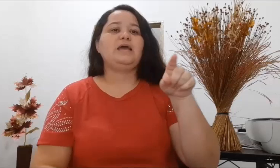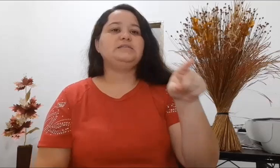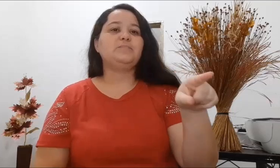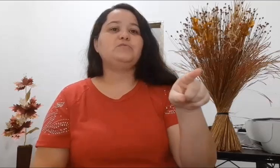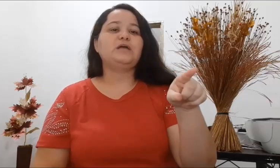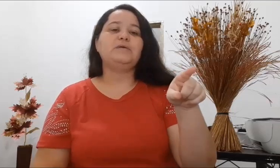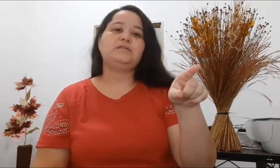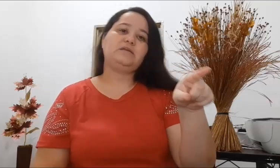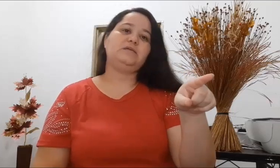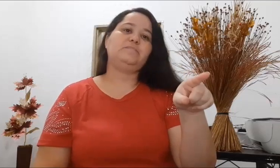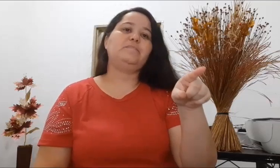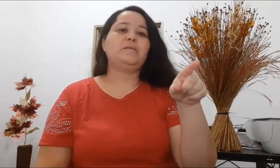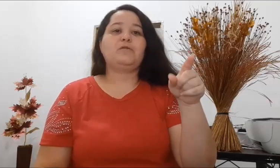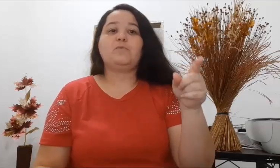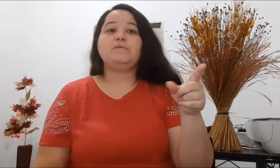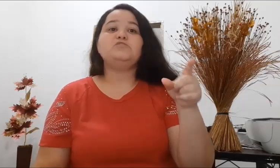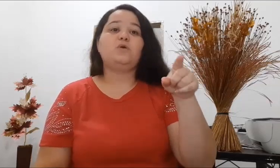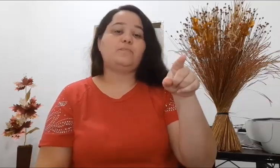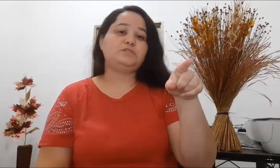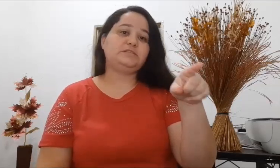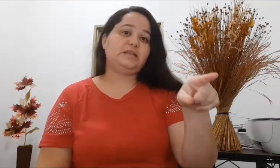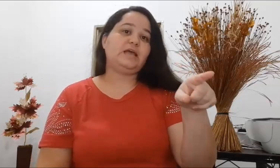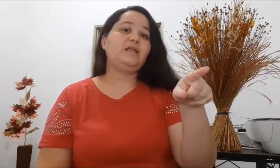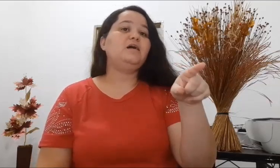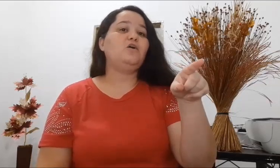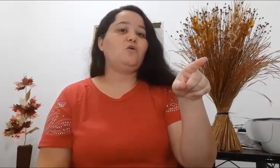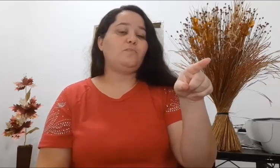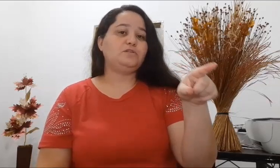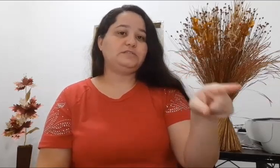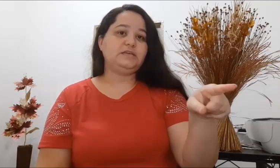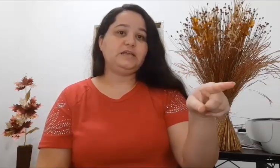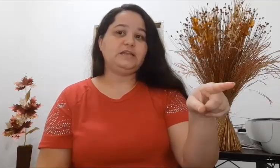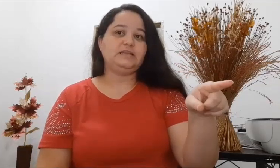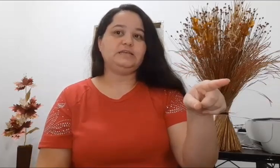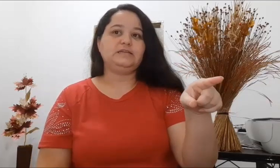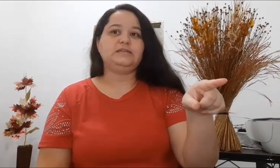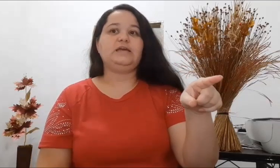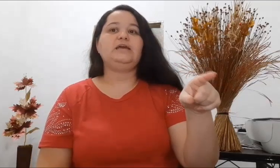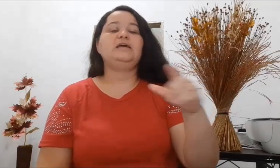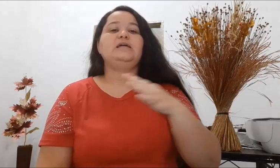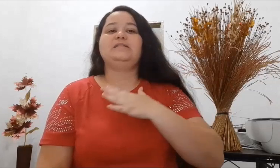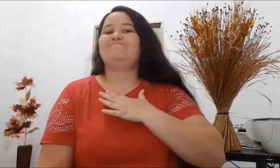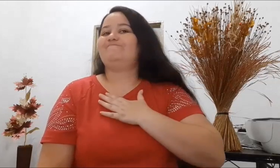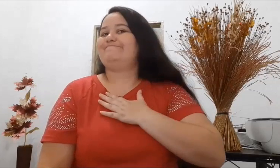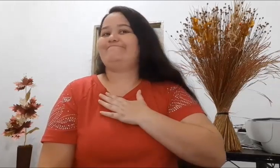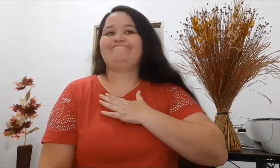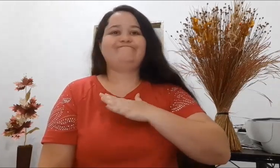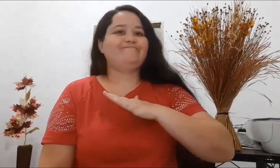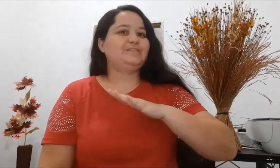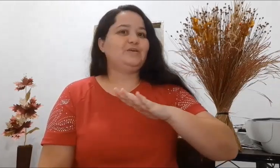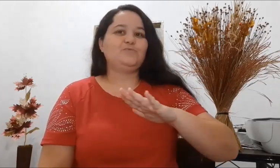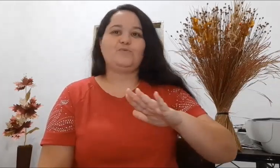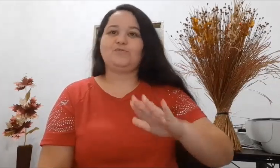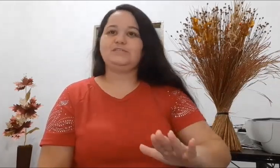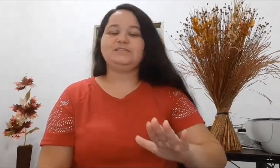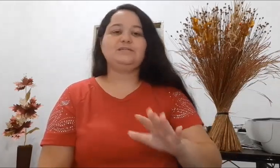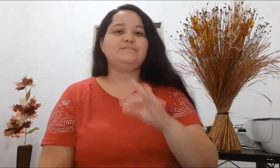esse apontamento aqui é para uma pessoa, pode ser ela ou pode ser ele, né? Não gosta